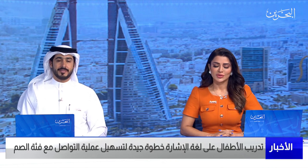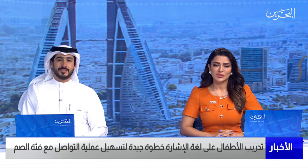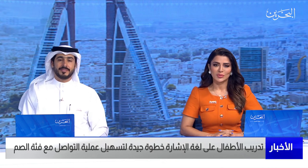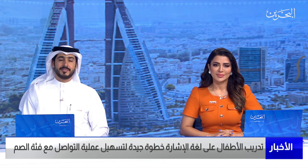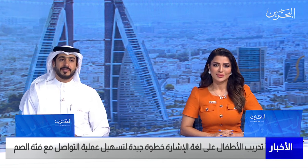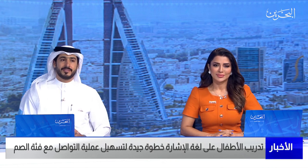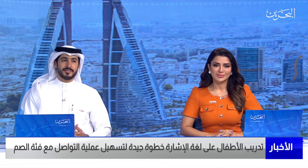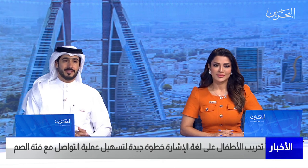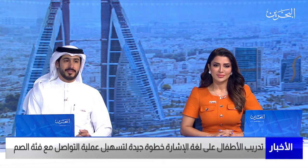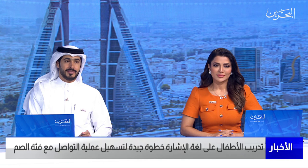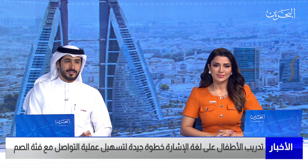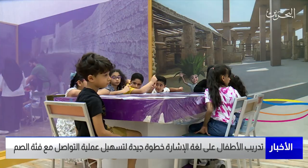الصم.